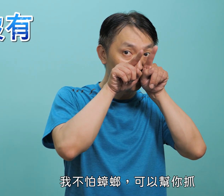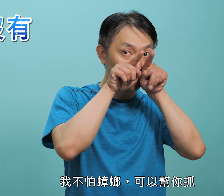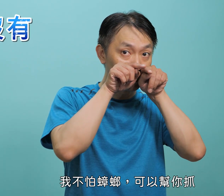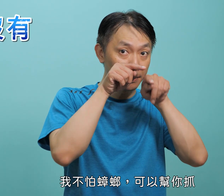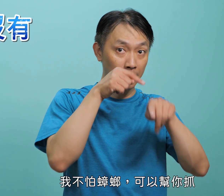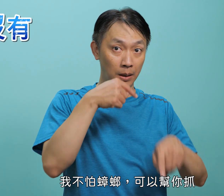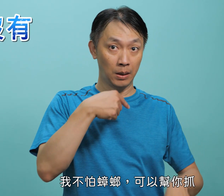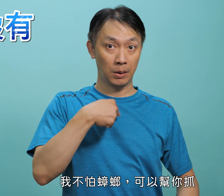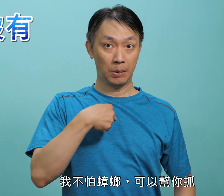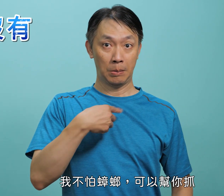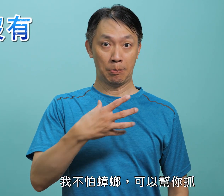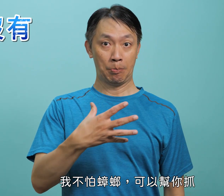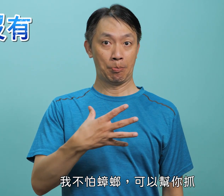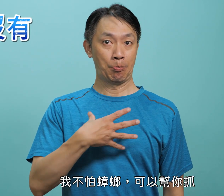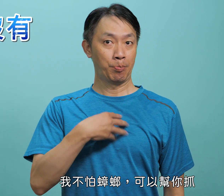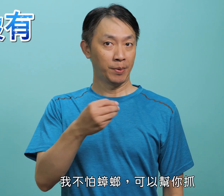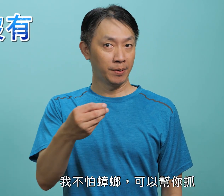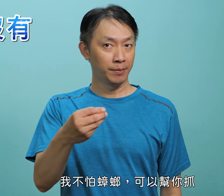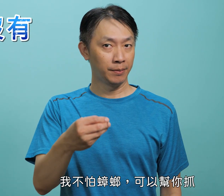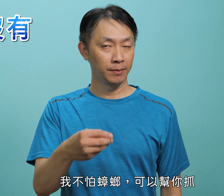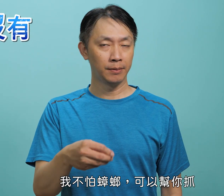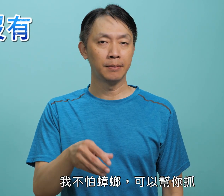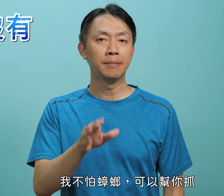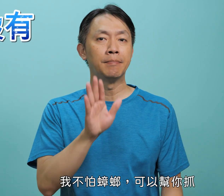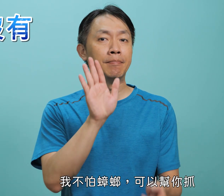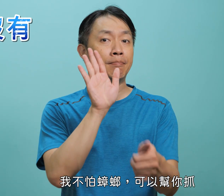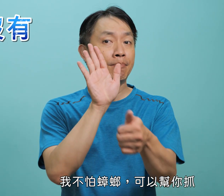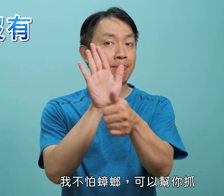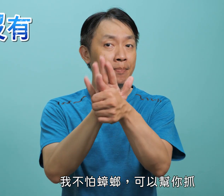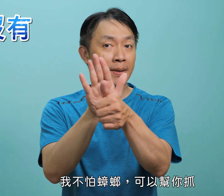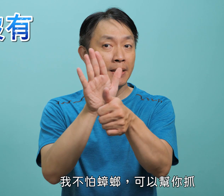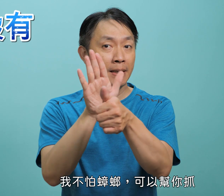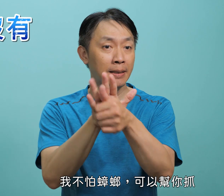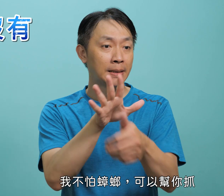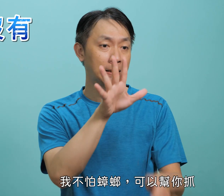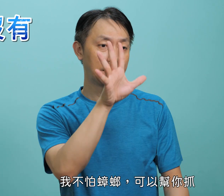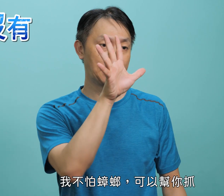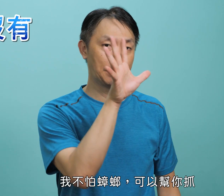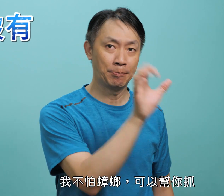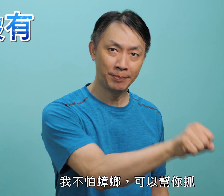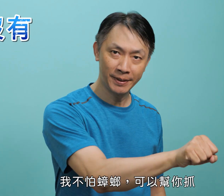我不怕蟑螂，可以帮你抓。